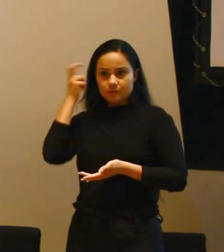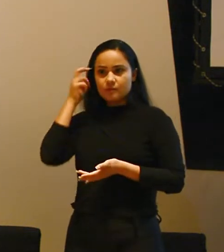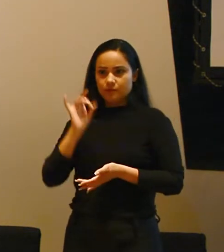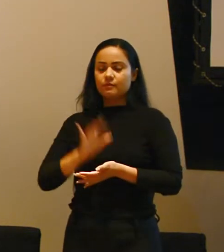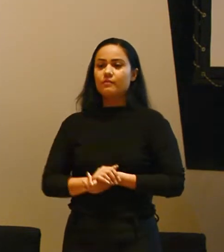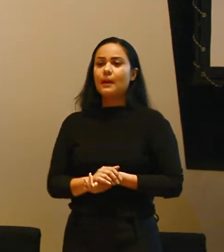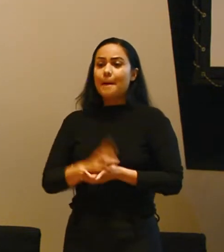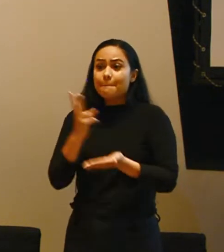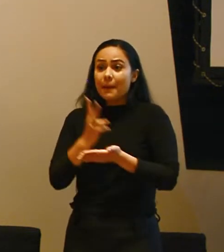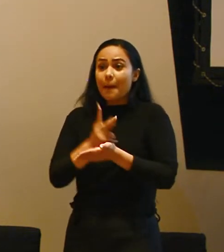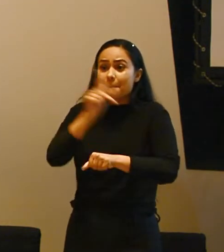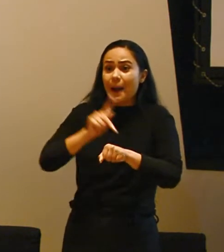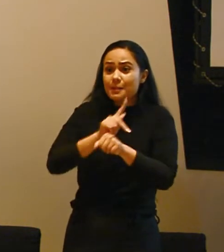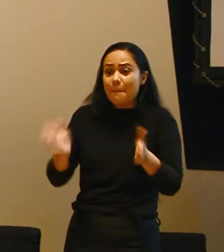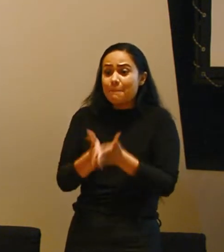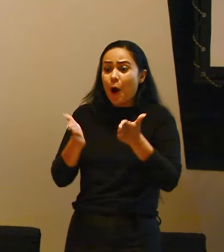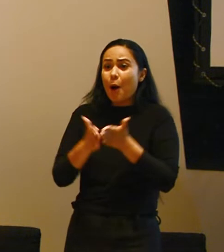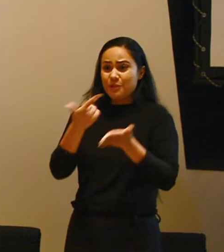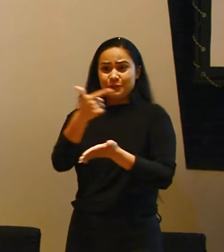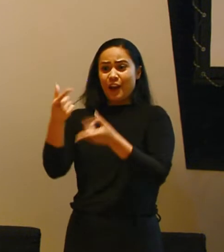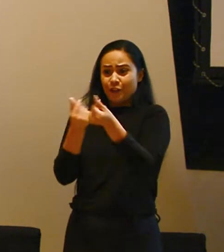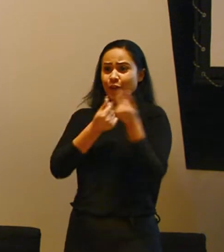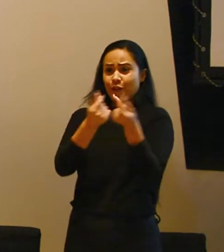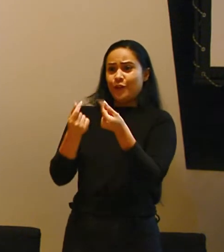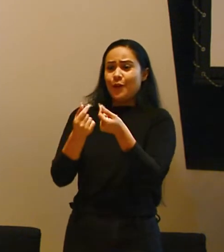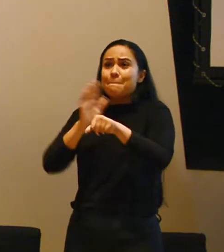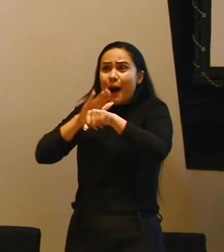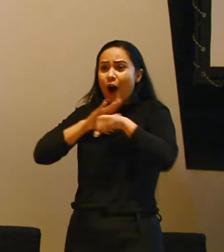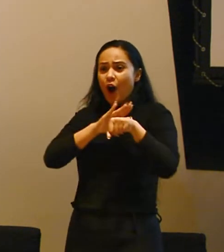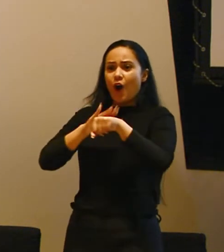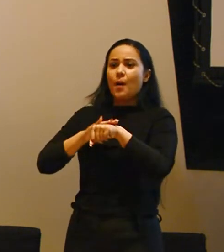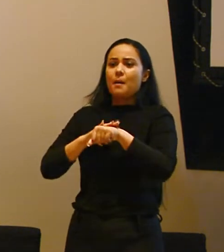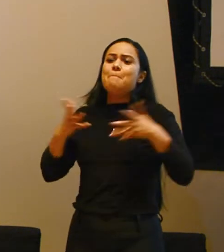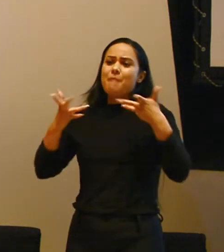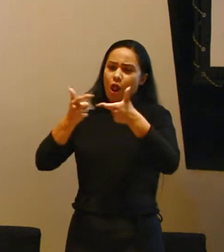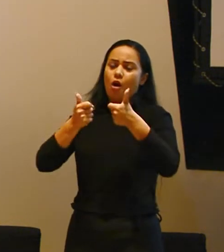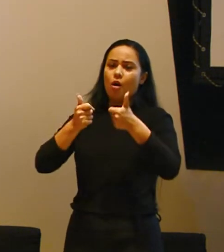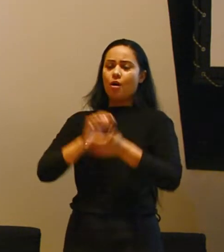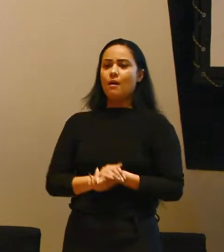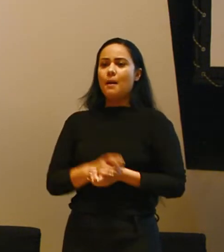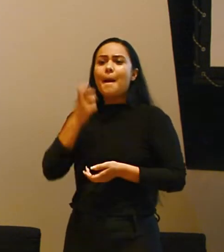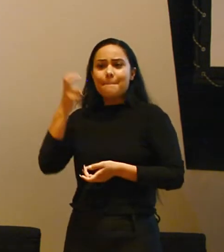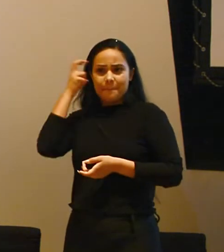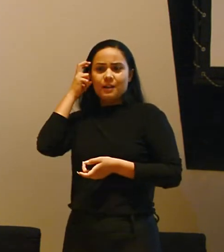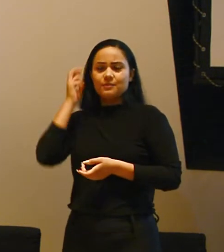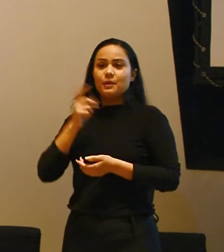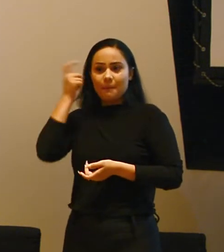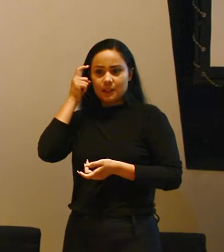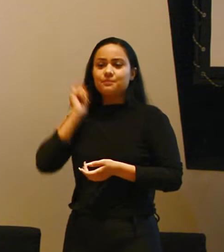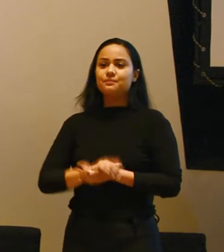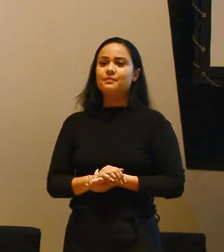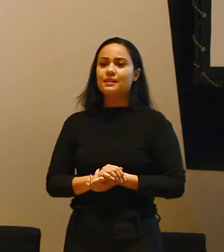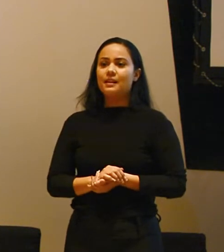mesmo para os países mais pobres, não tem um investimento maior e melhor do que o implante coclear. O